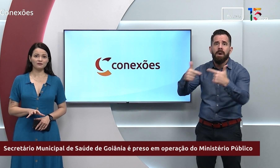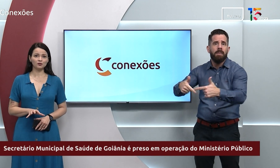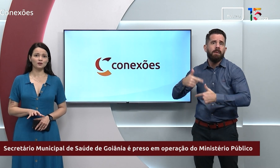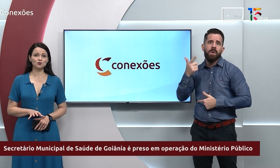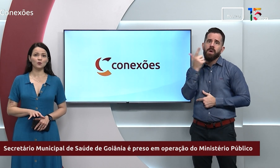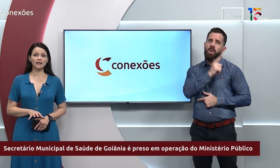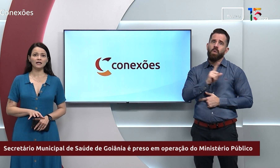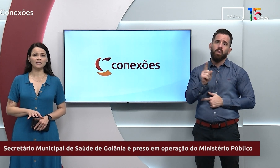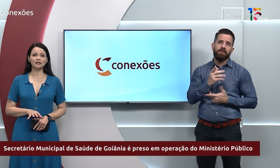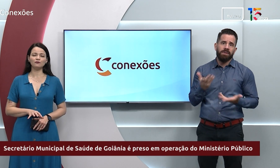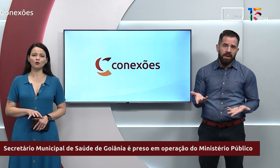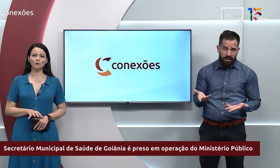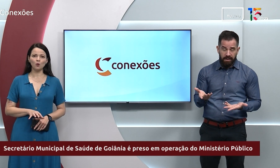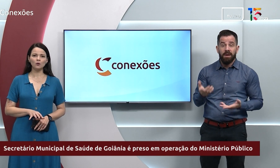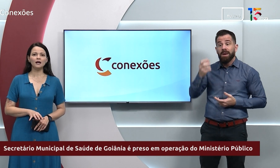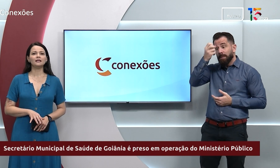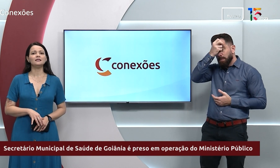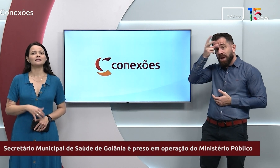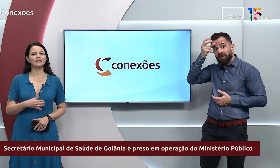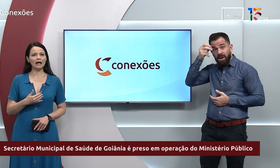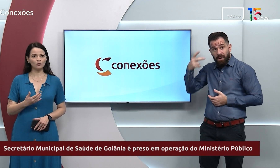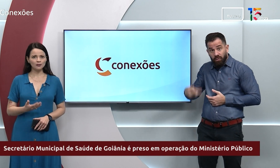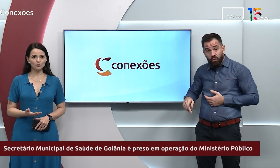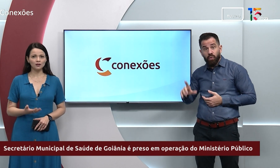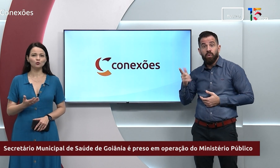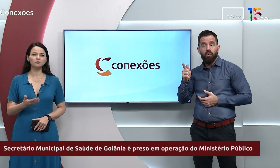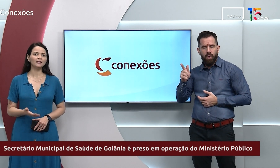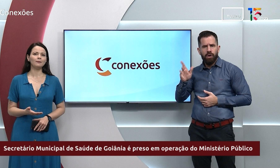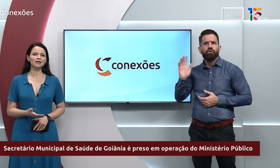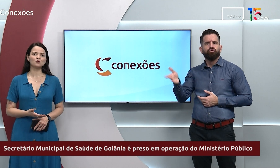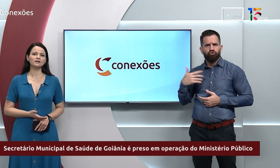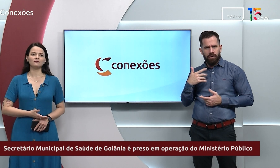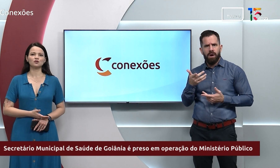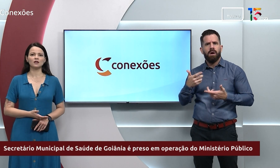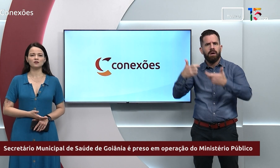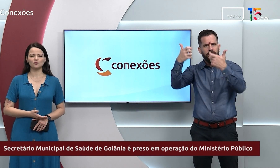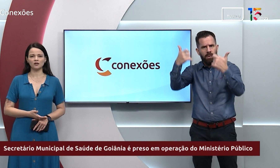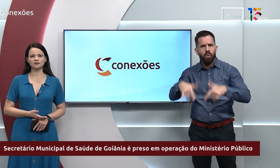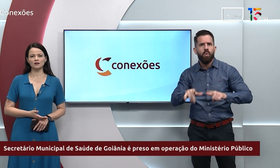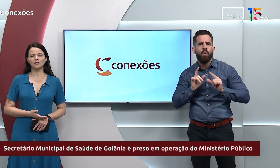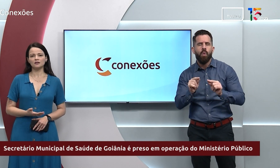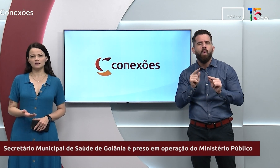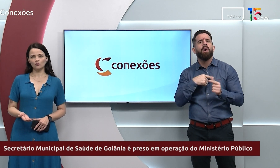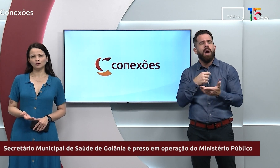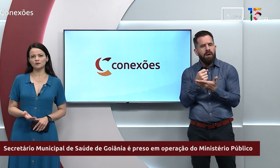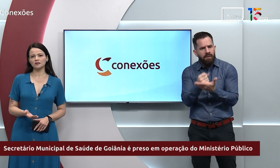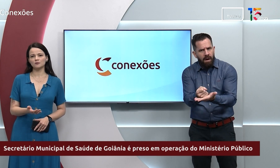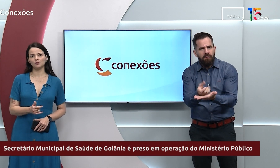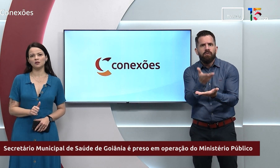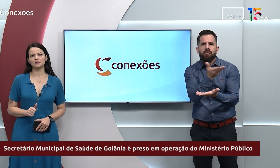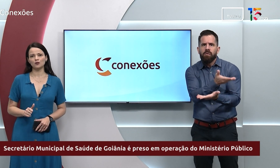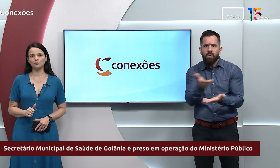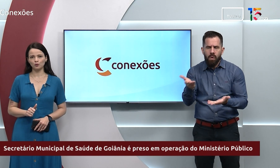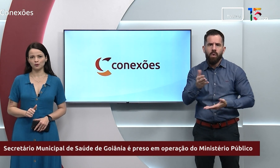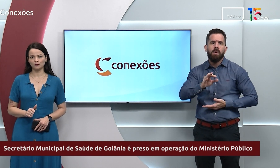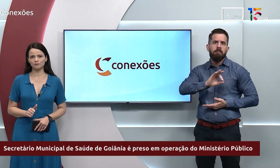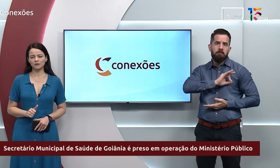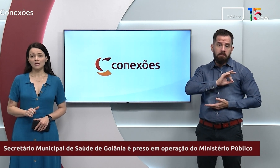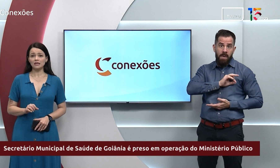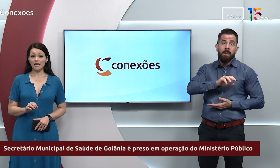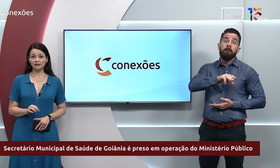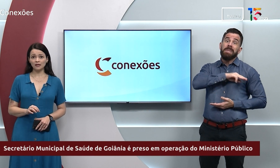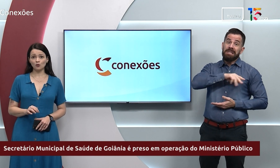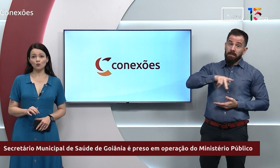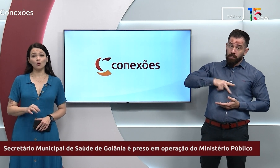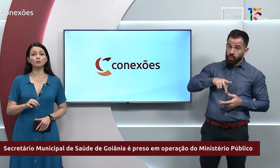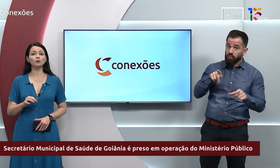nota, a Prefeitura de Goiânia informou que está colaborando plenamente com as investigações que são conduzidas pelo Ministério Público